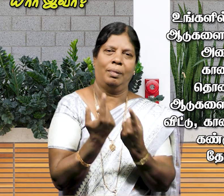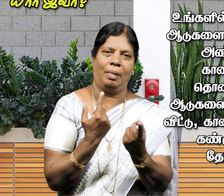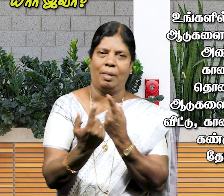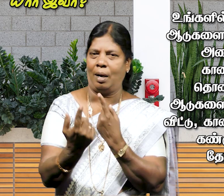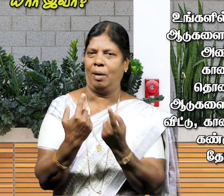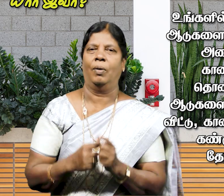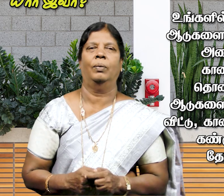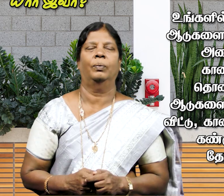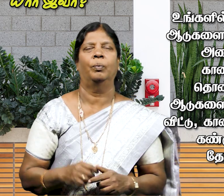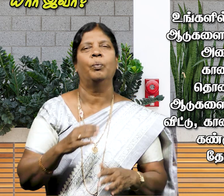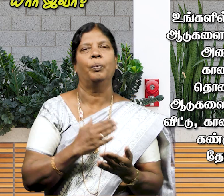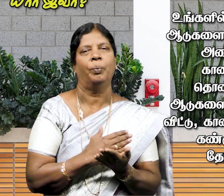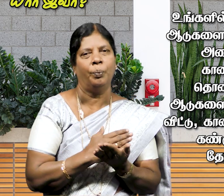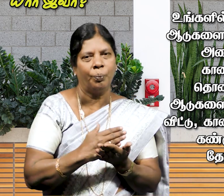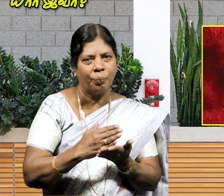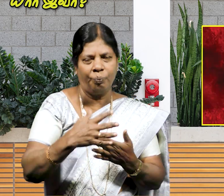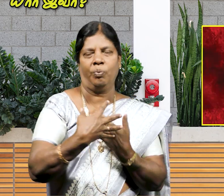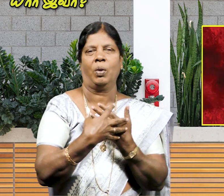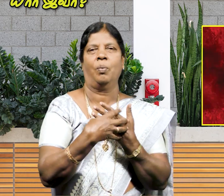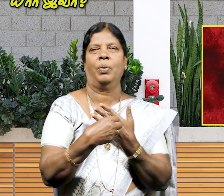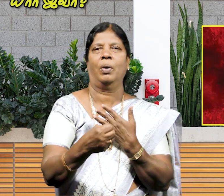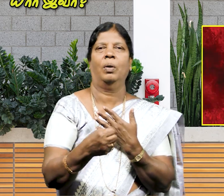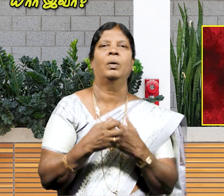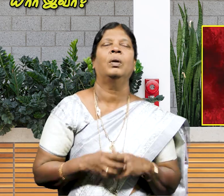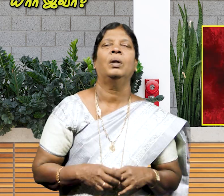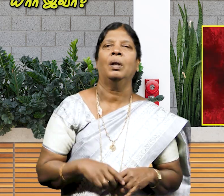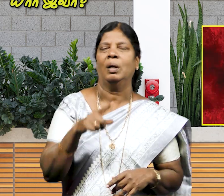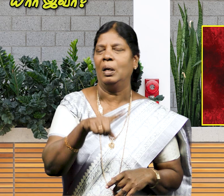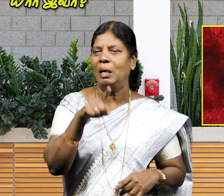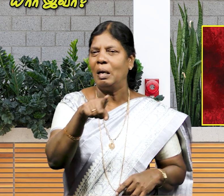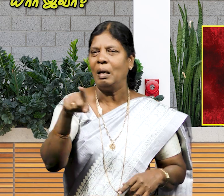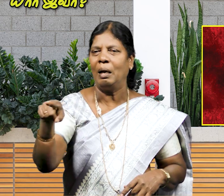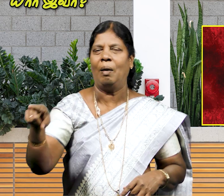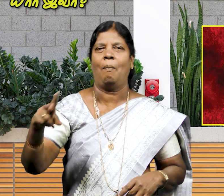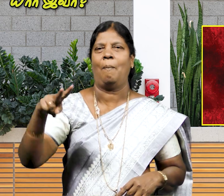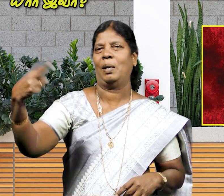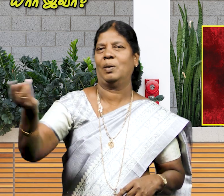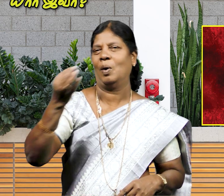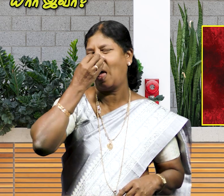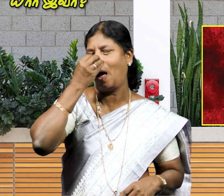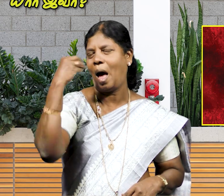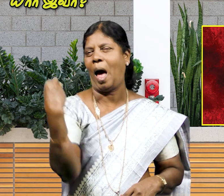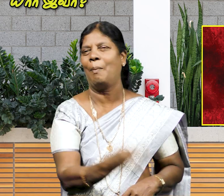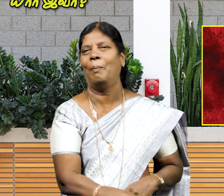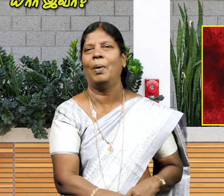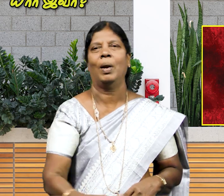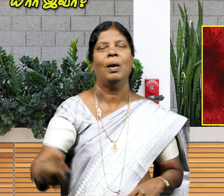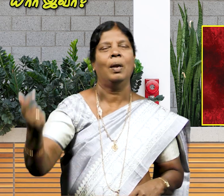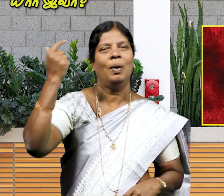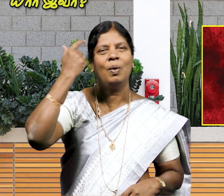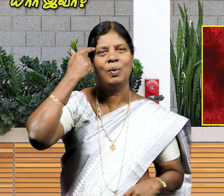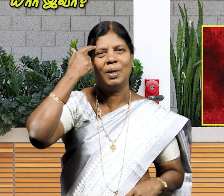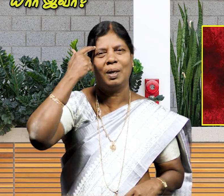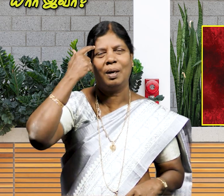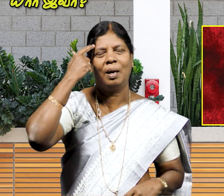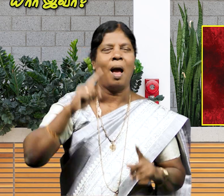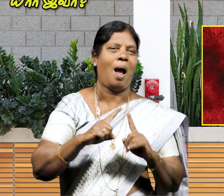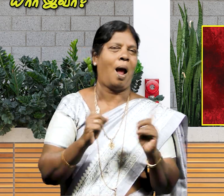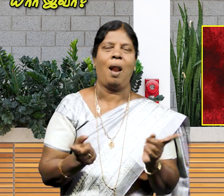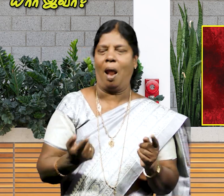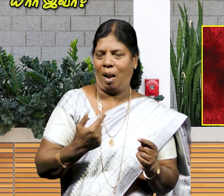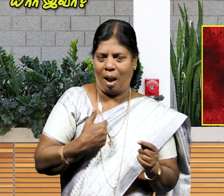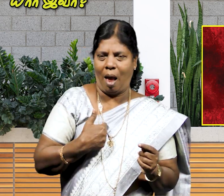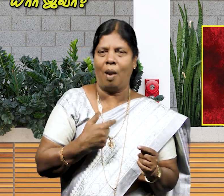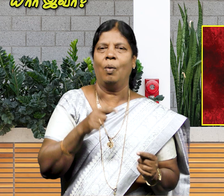தேடி திரியானோ? புரிய வைக்கிறாரு. நீங்க இப்படி மற்றவர்களை நீங்கள் அற்பமா எண்ணுறீங்க.